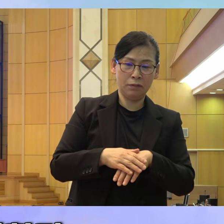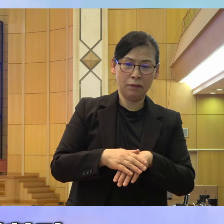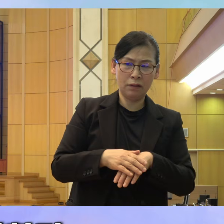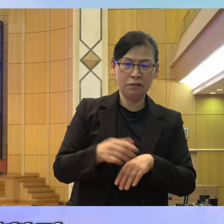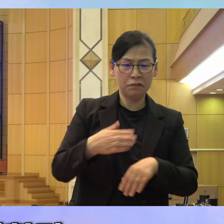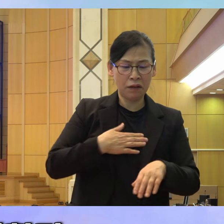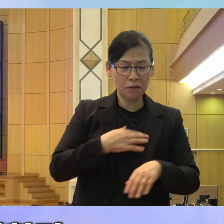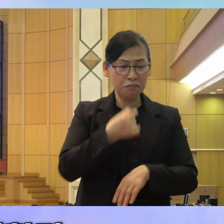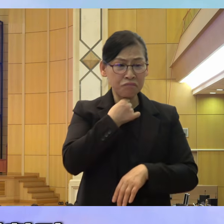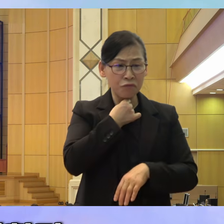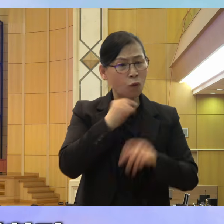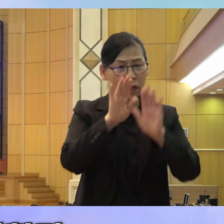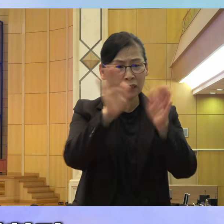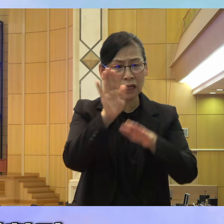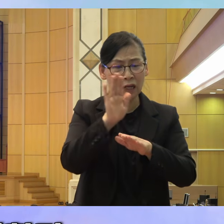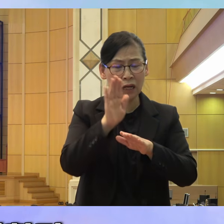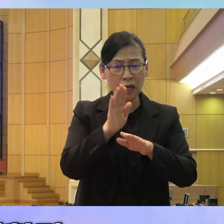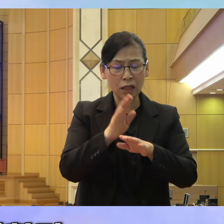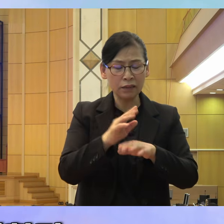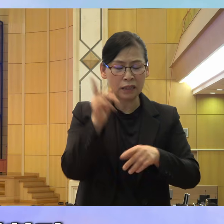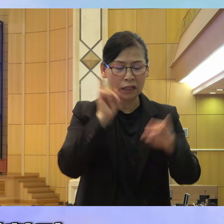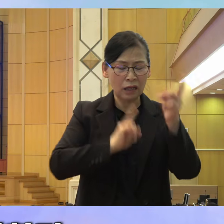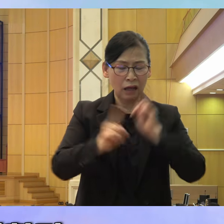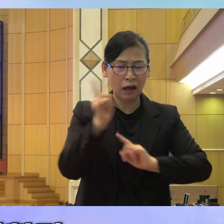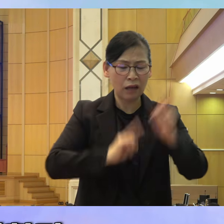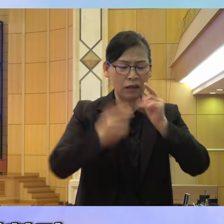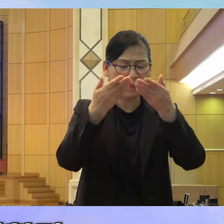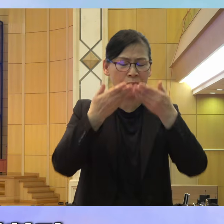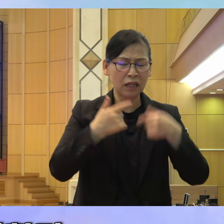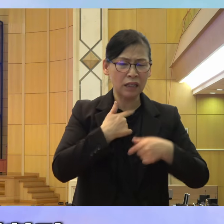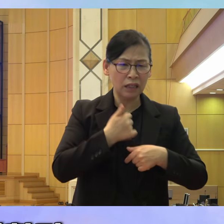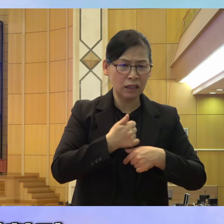원치 않지만 상처를 입게 됩니다.